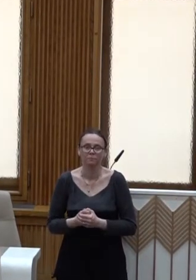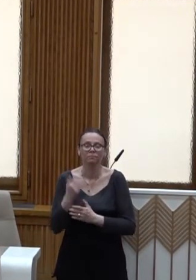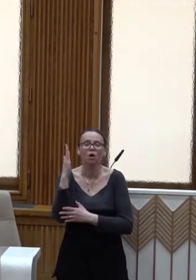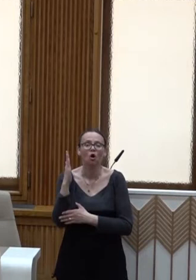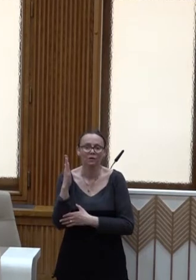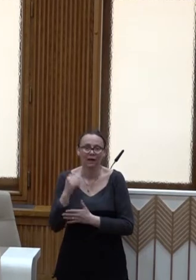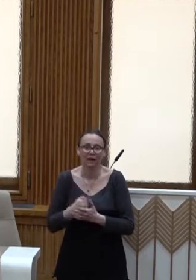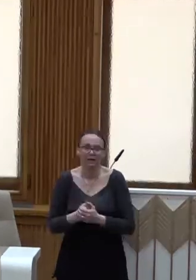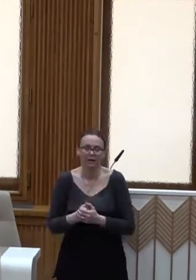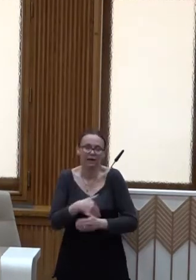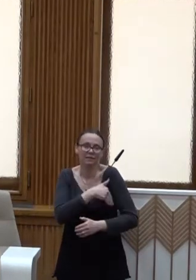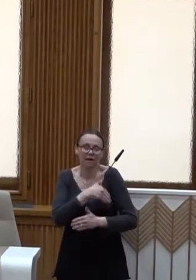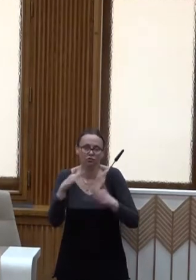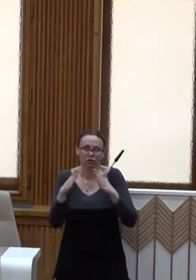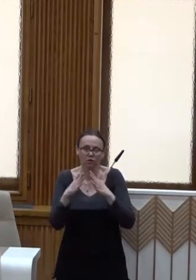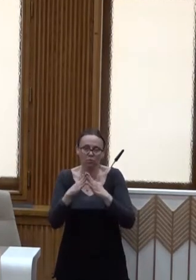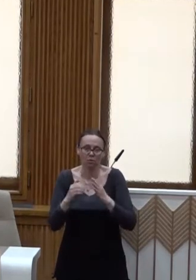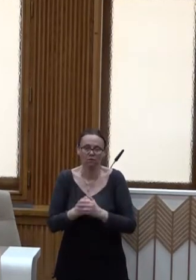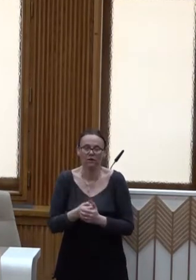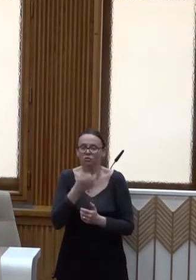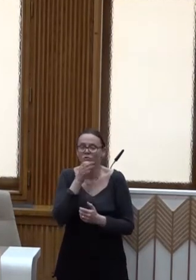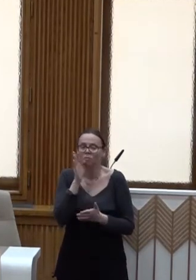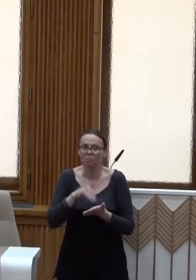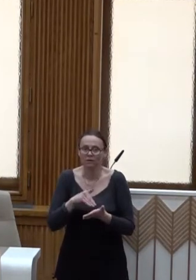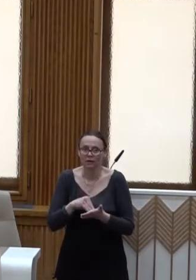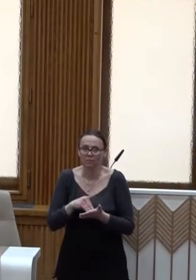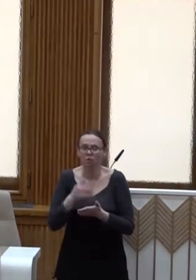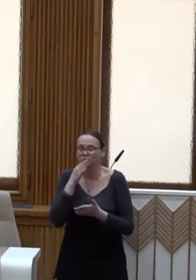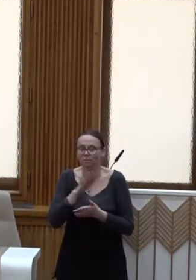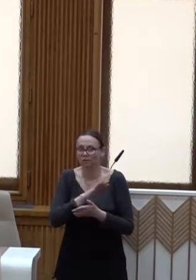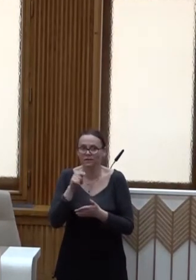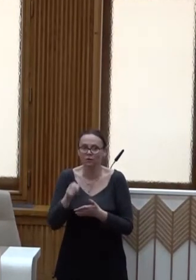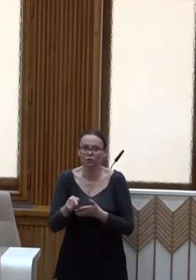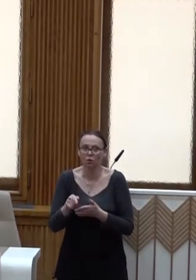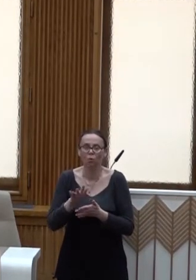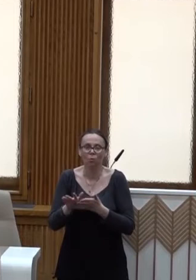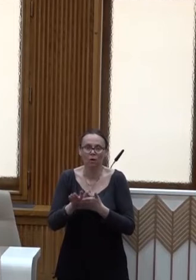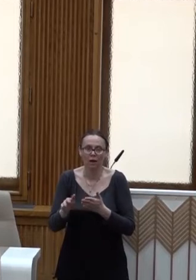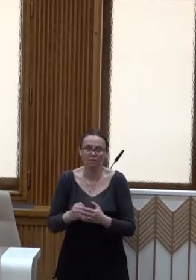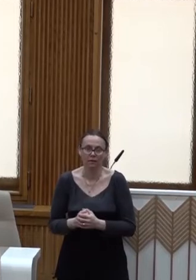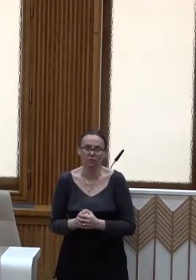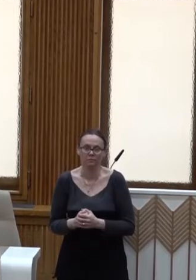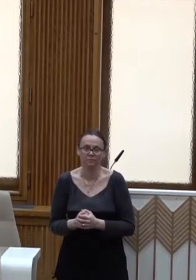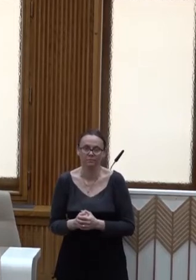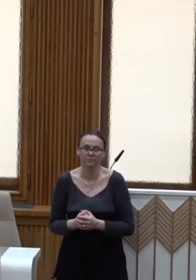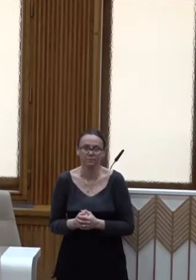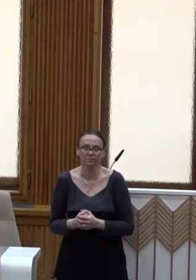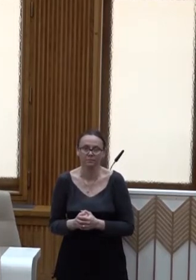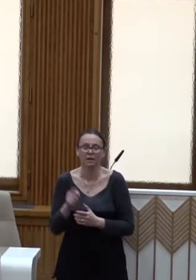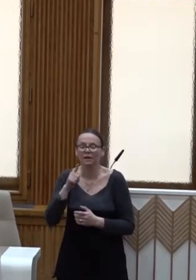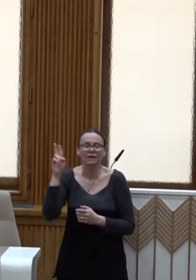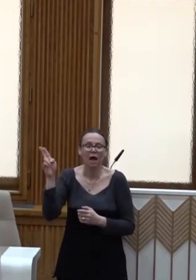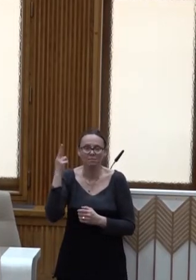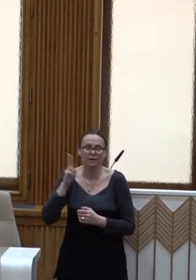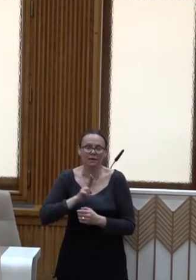hoteli, dijaški domovi. Če bo potrebno, se bo vse to uporabilo in